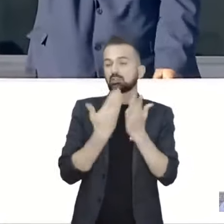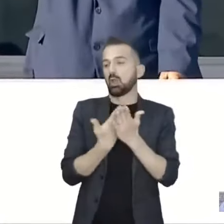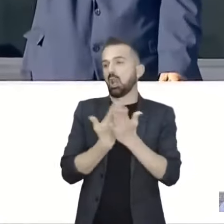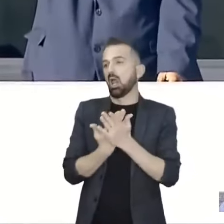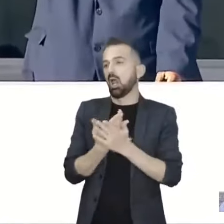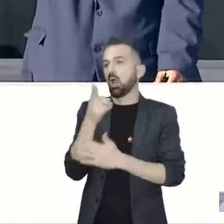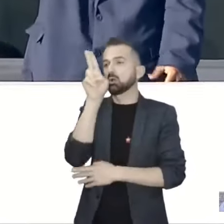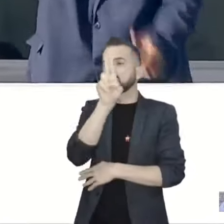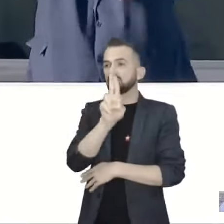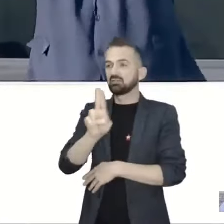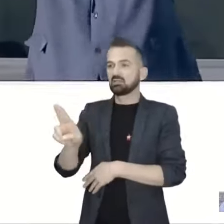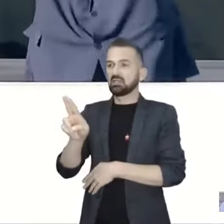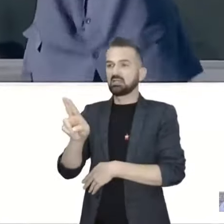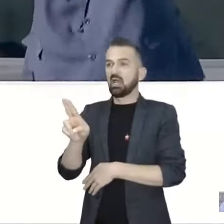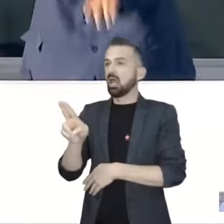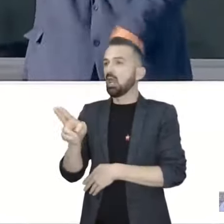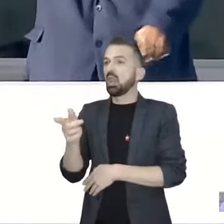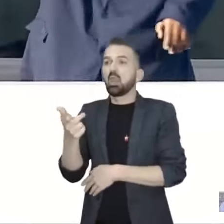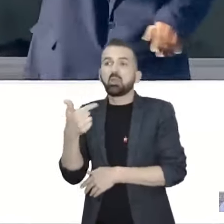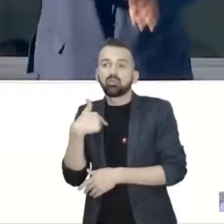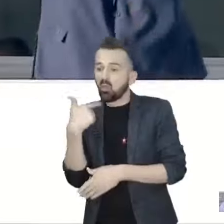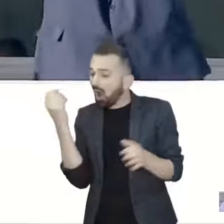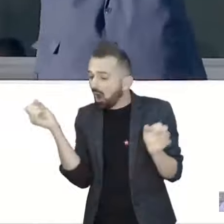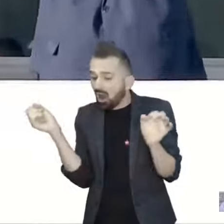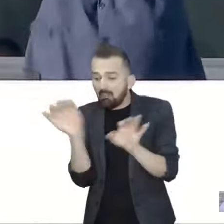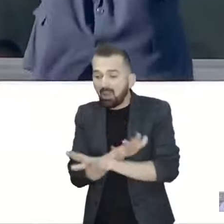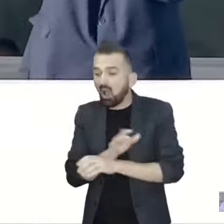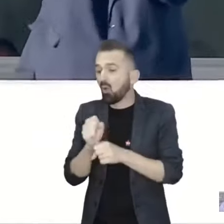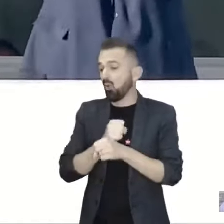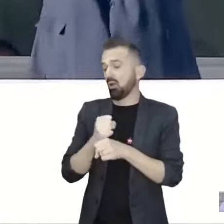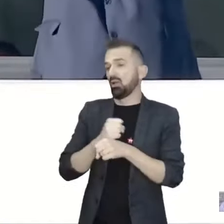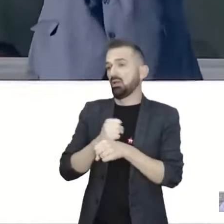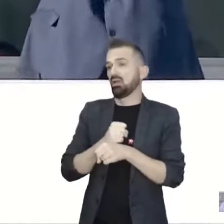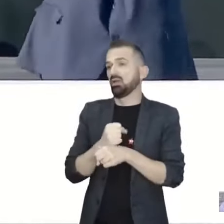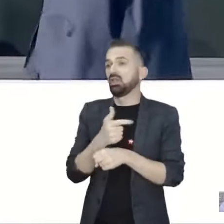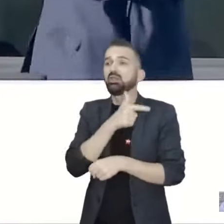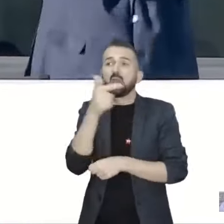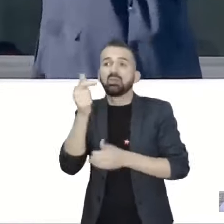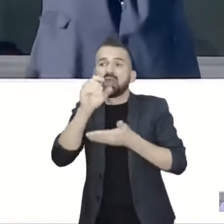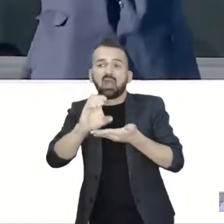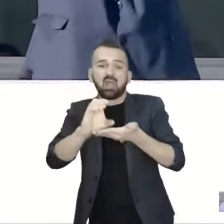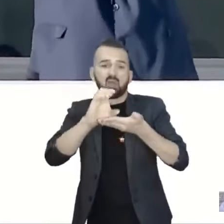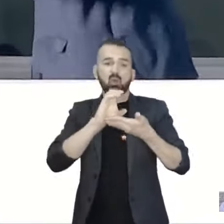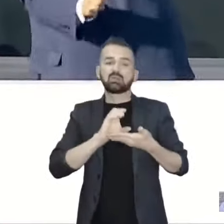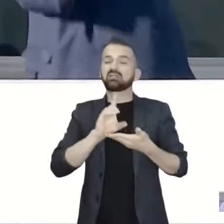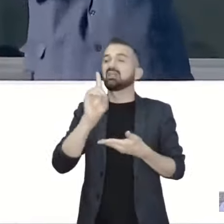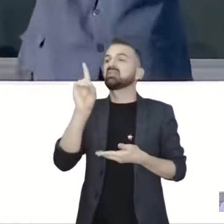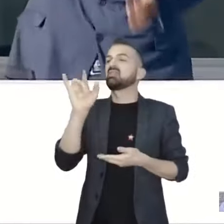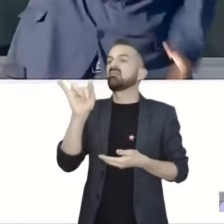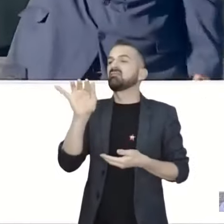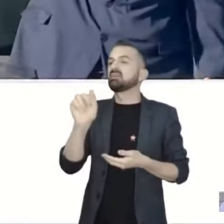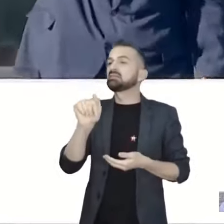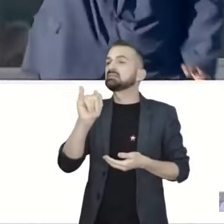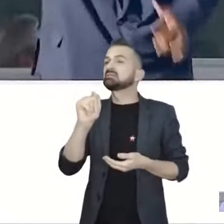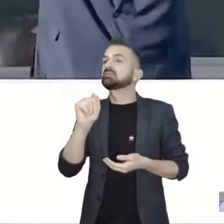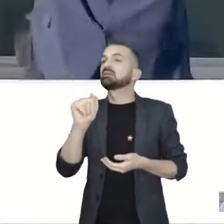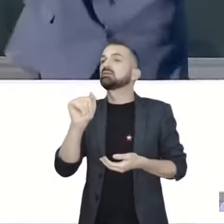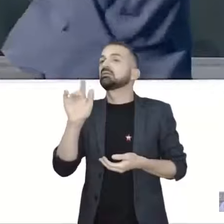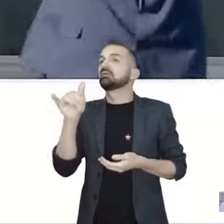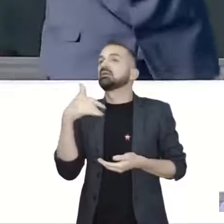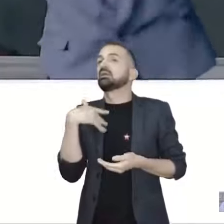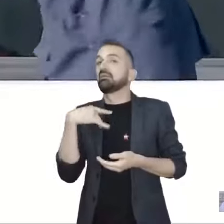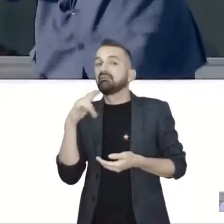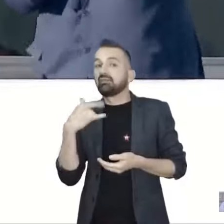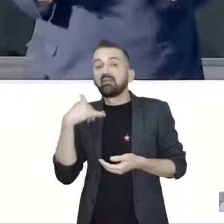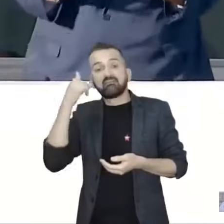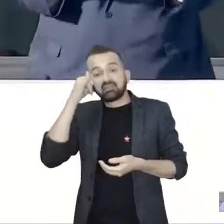de não concluir o ano letivo. Não existe recurso para a defesa civil e a prevenção de acidentes e desastres. E